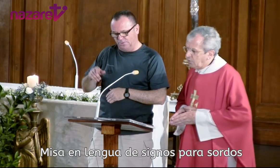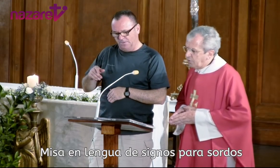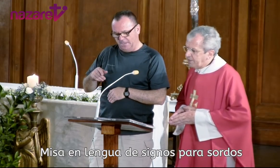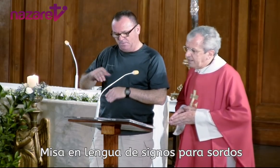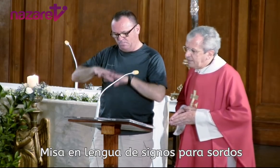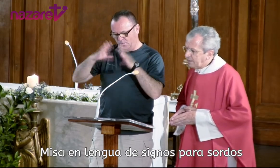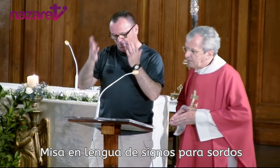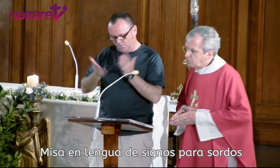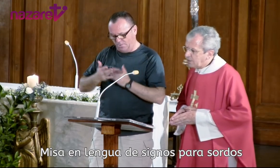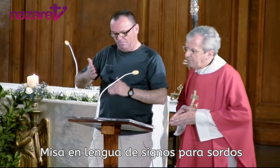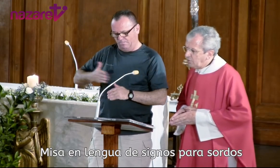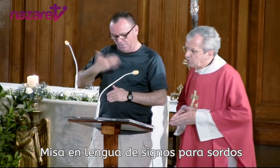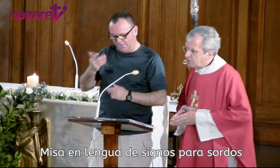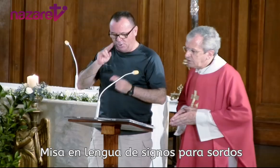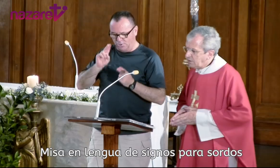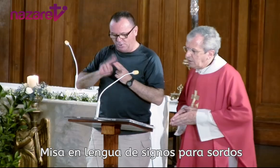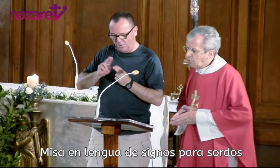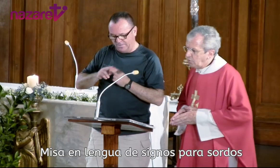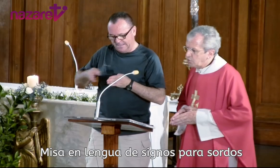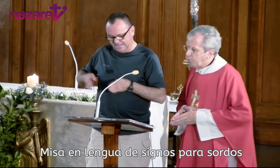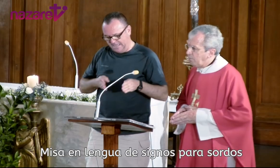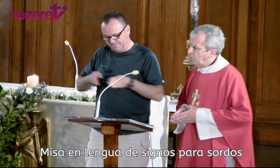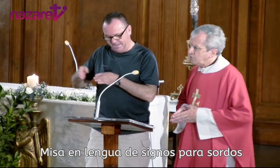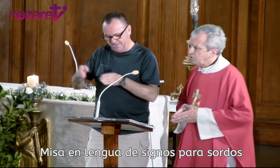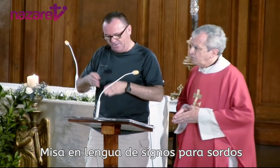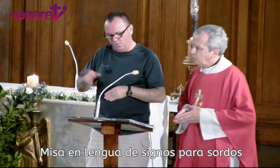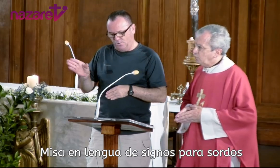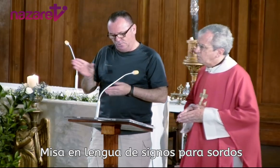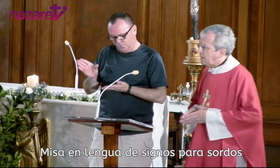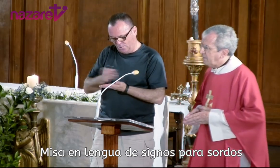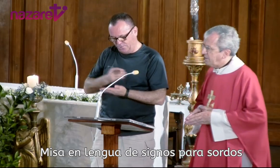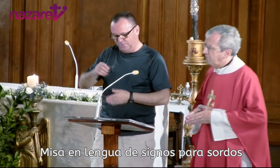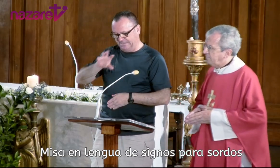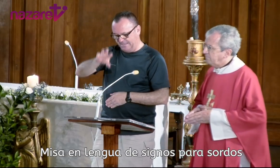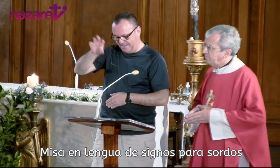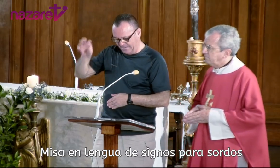Conozca la tierra tus caminos y todos los pueblos tu salvación.